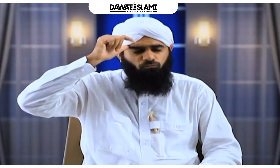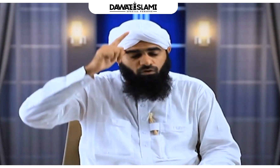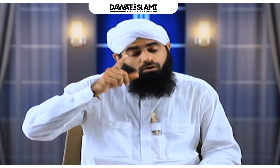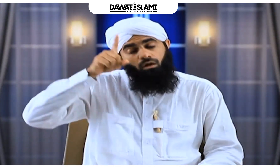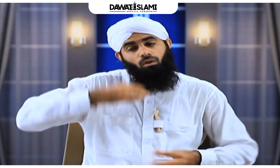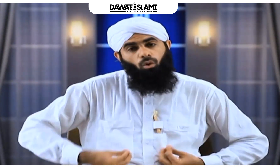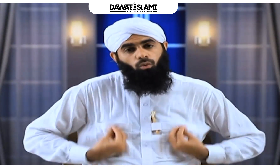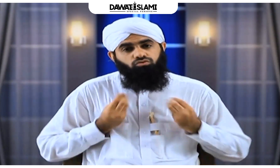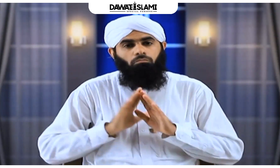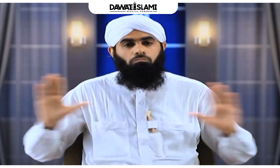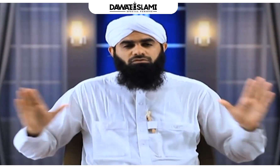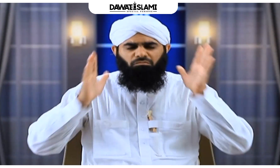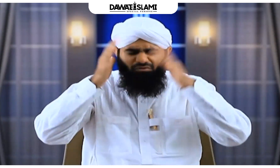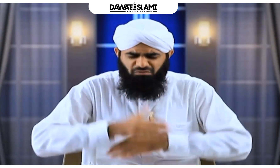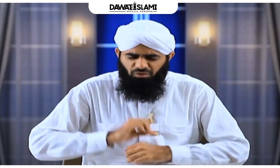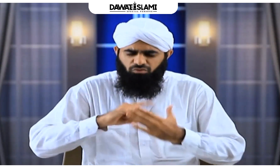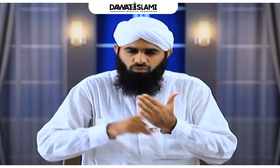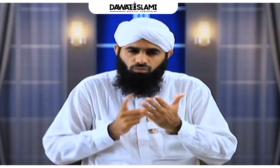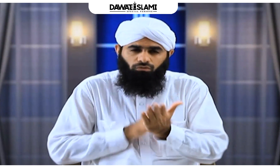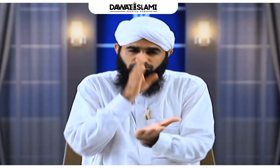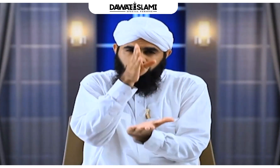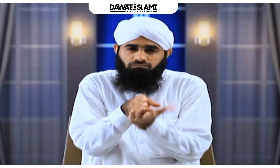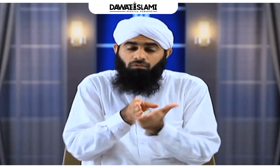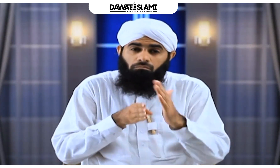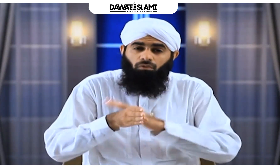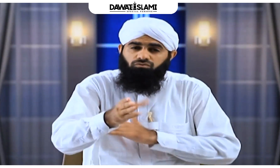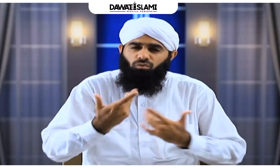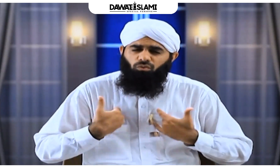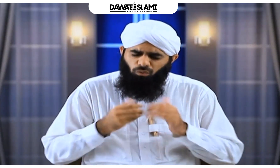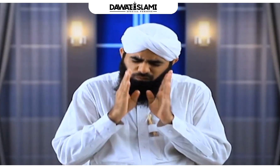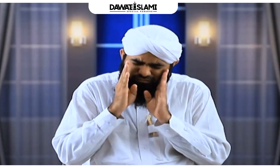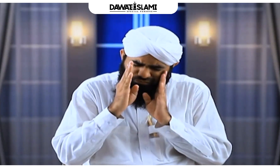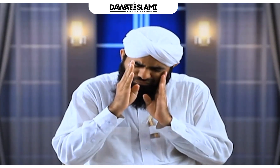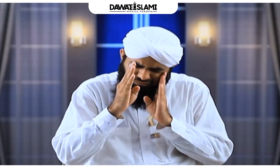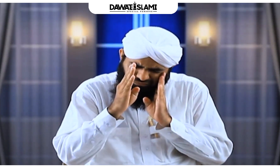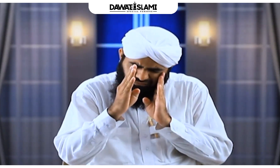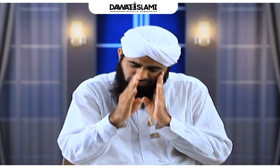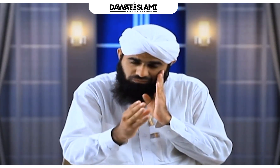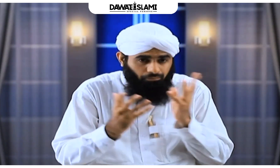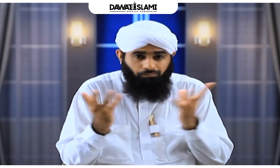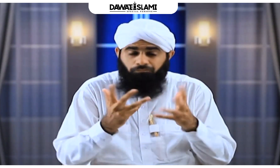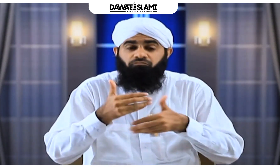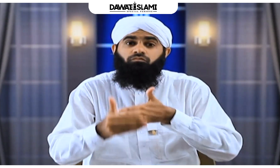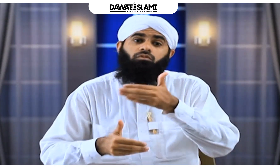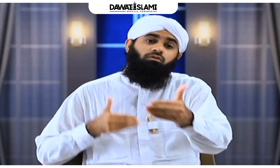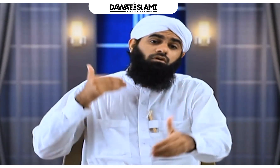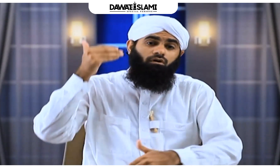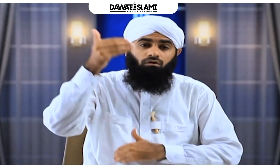کرنے کے لیے عبادت و ریاضت میں اس قدر مشغول ہوئے کہ آپ رحمۃ اللہ علیہ نے